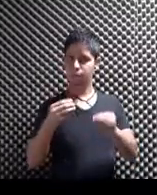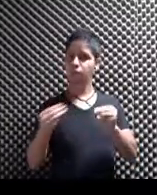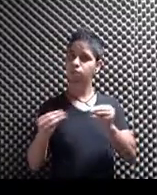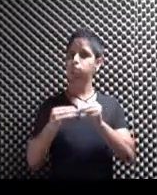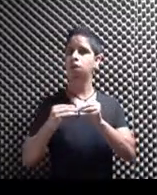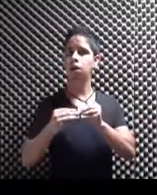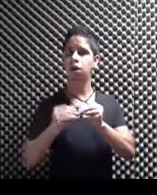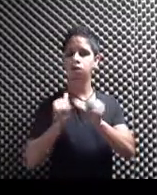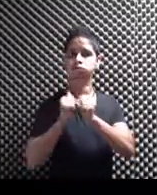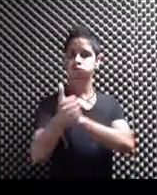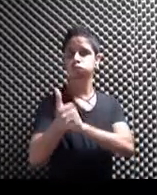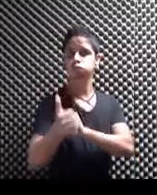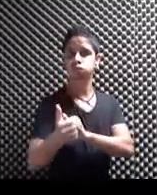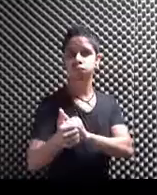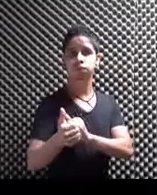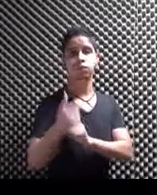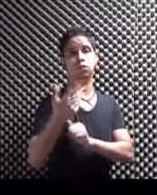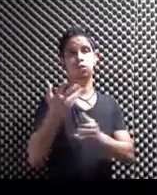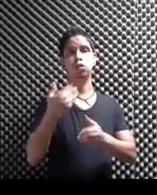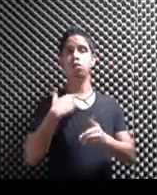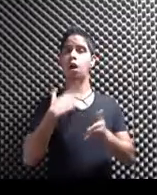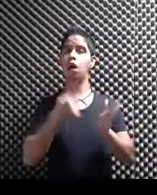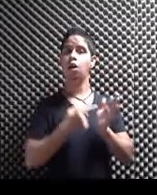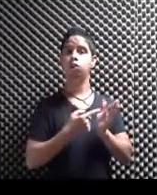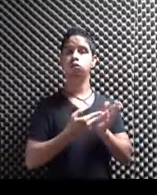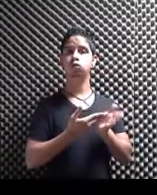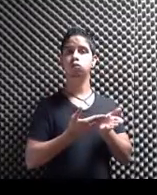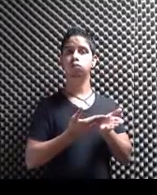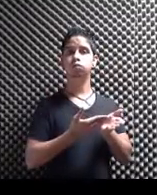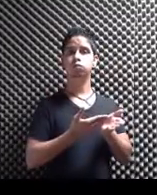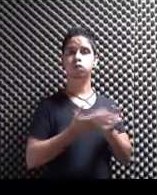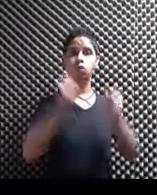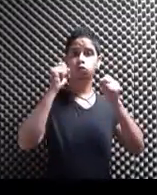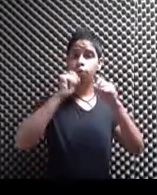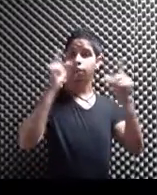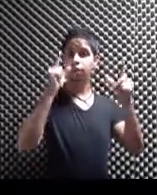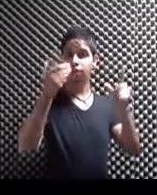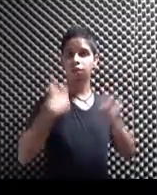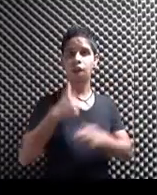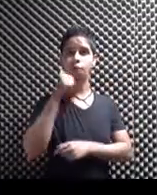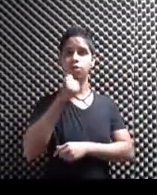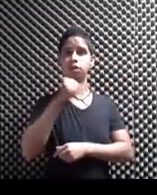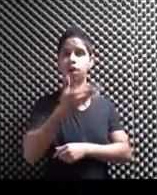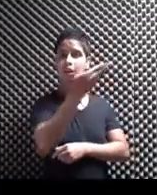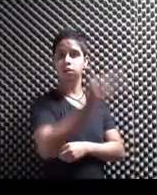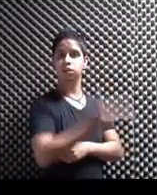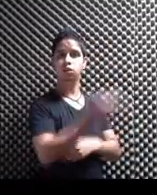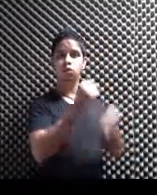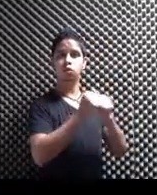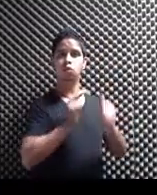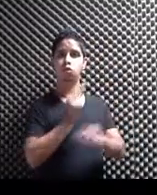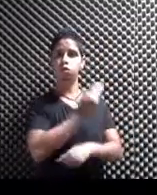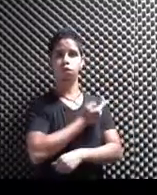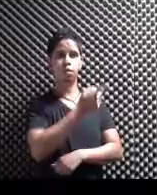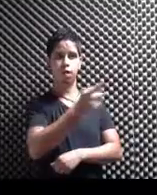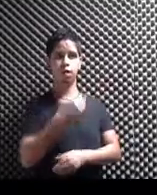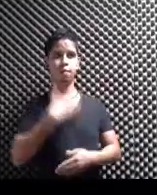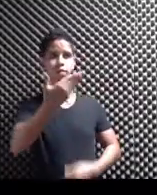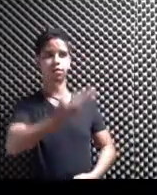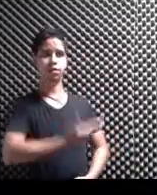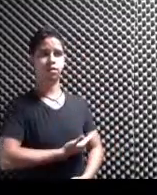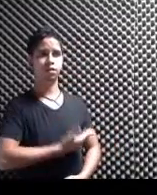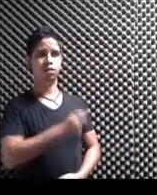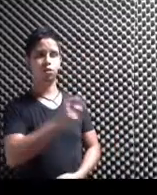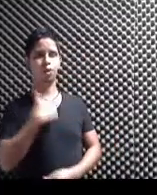hay límite. Y yo te tengo una sorpresa. ¿A quién? Sí, a esta chica que está aquí. ¿A que tú no la presentas? ¿A que tú no la